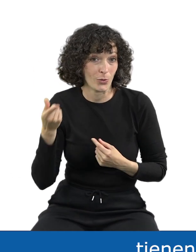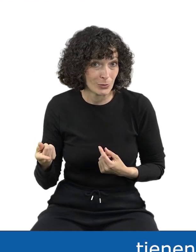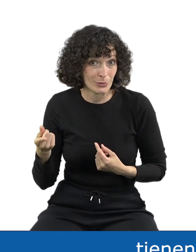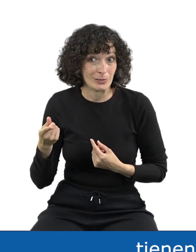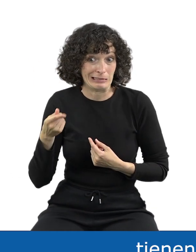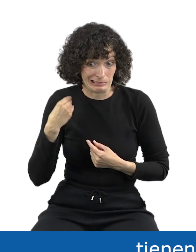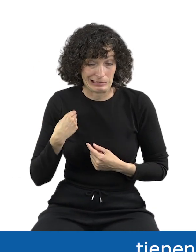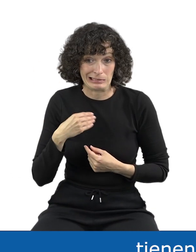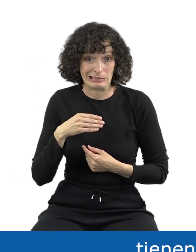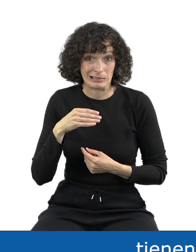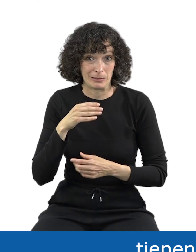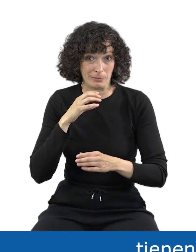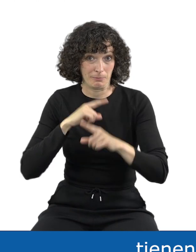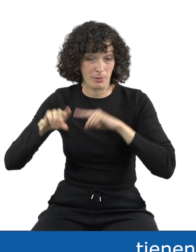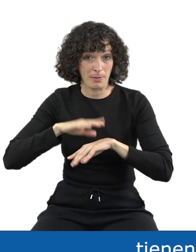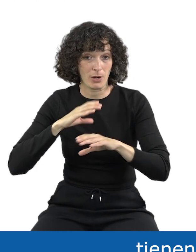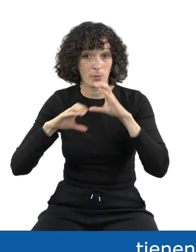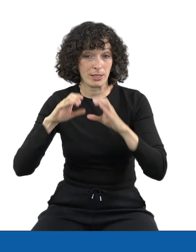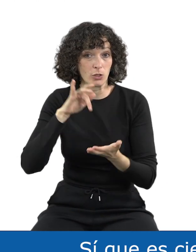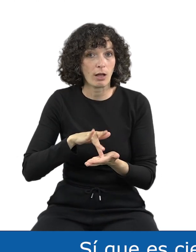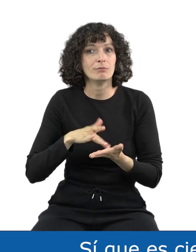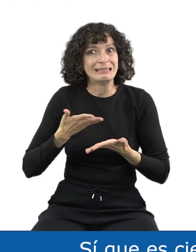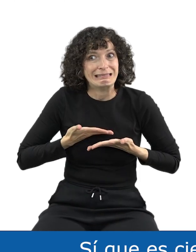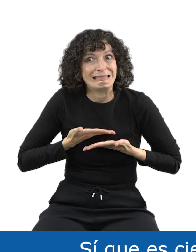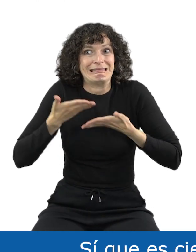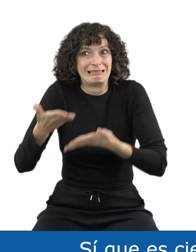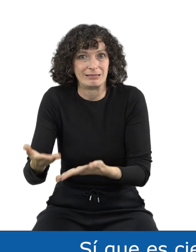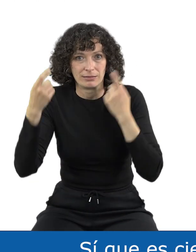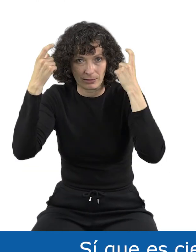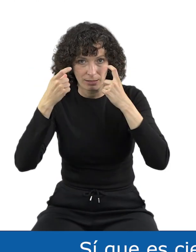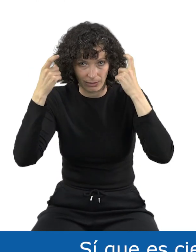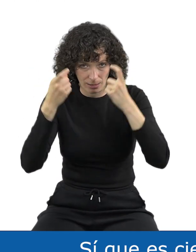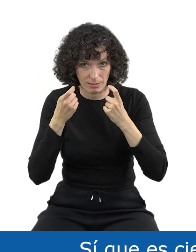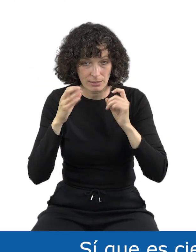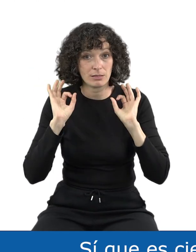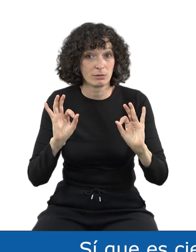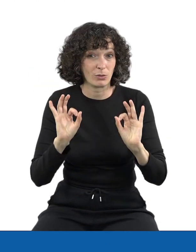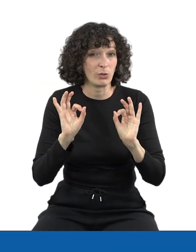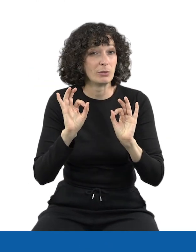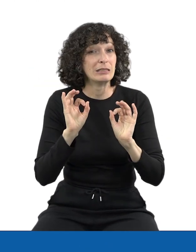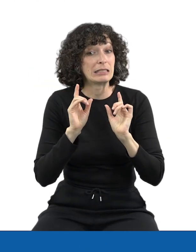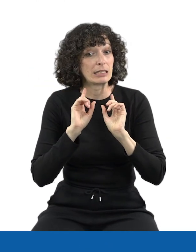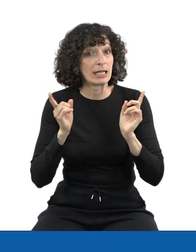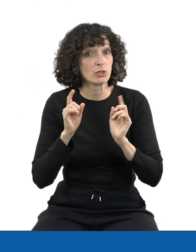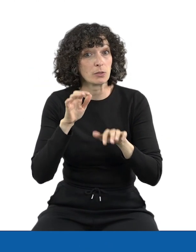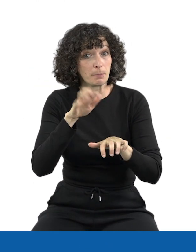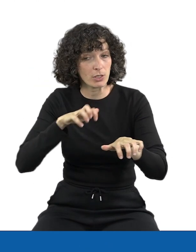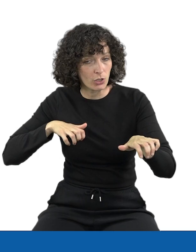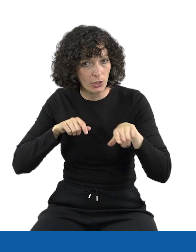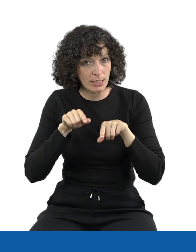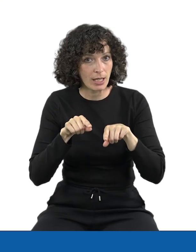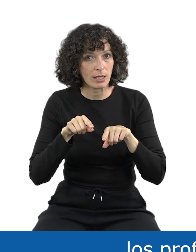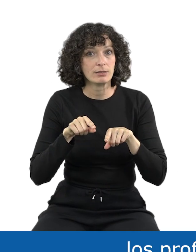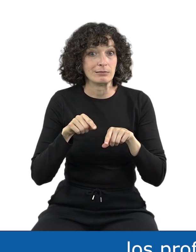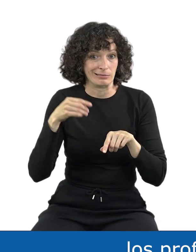estos problemas para poder comunicarse. Sí que es cierto que seguramente en la mayoría de los casos, bueno, pues aquí en